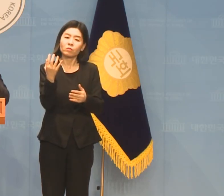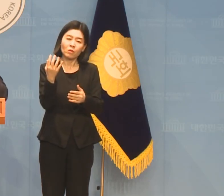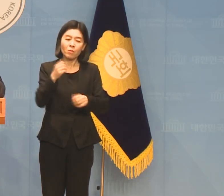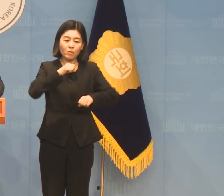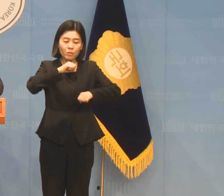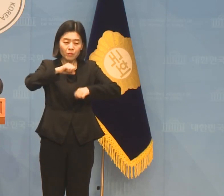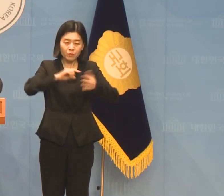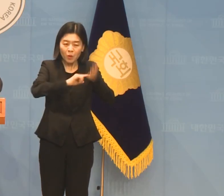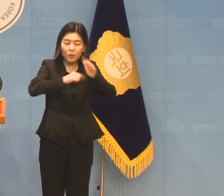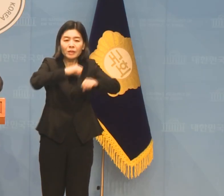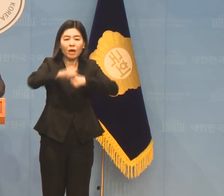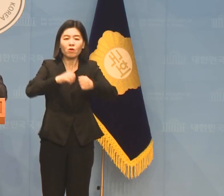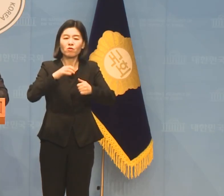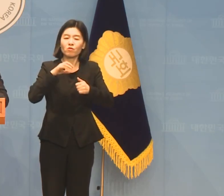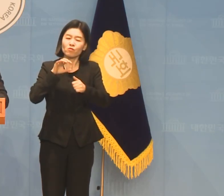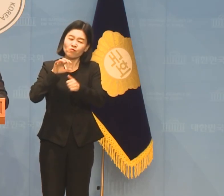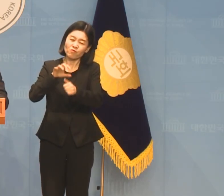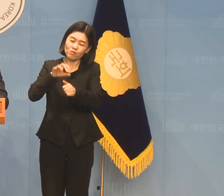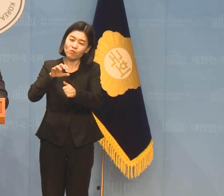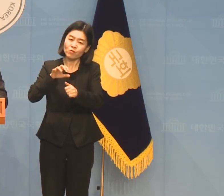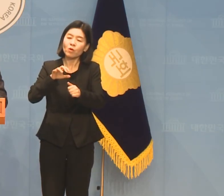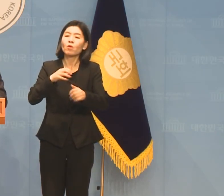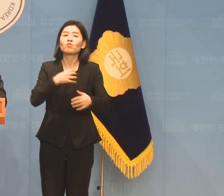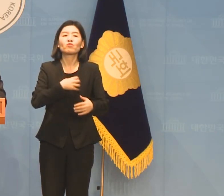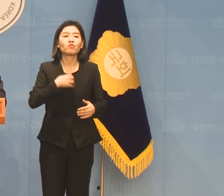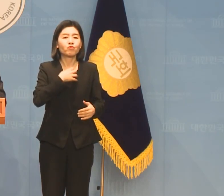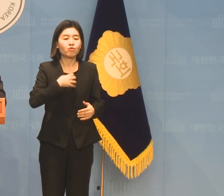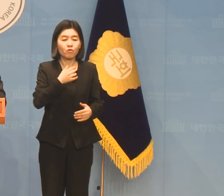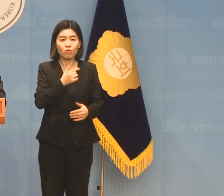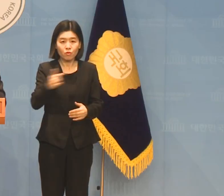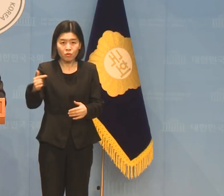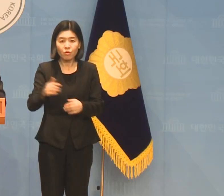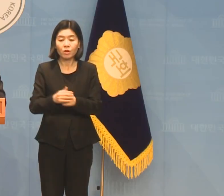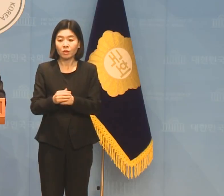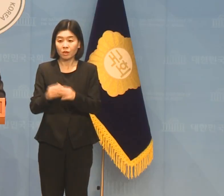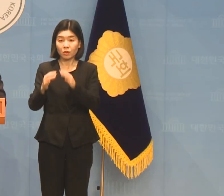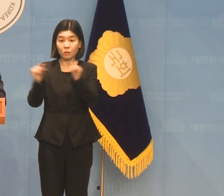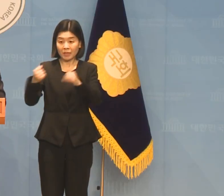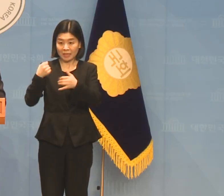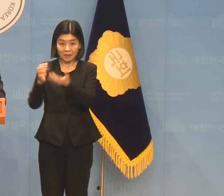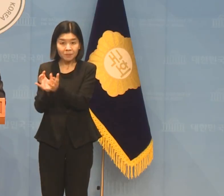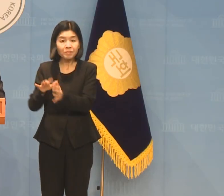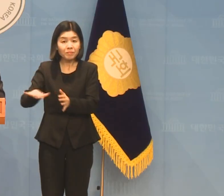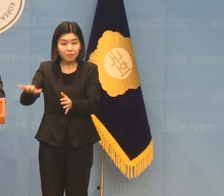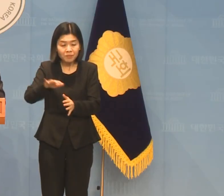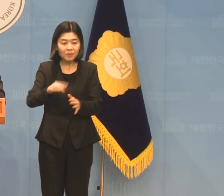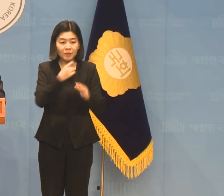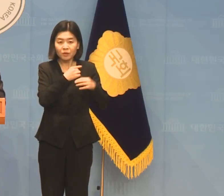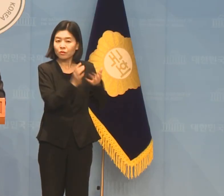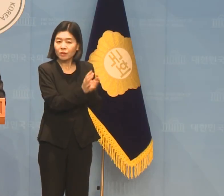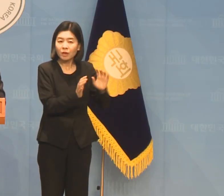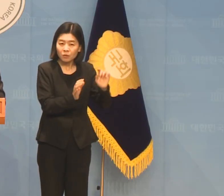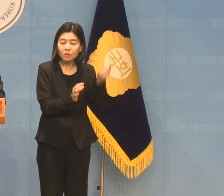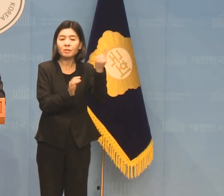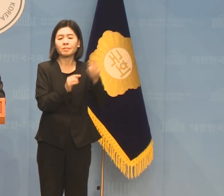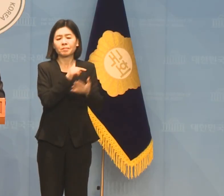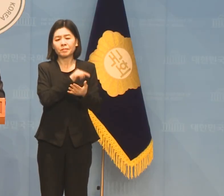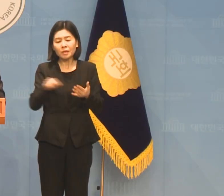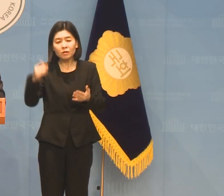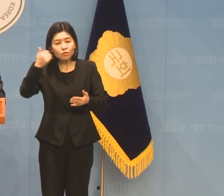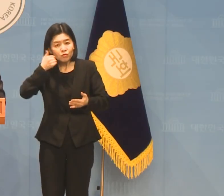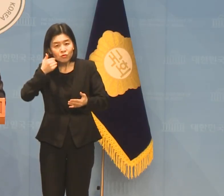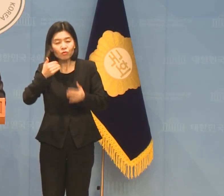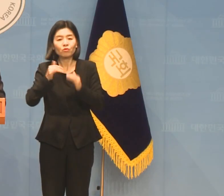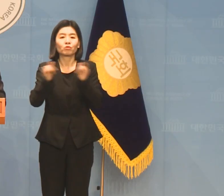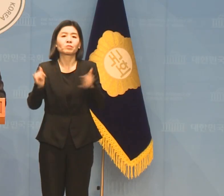있습니다. 이에 국민의힘은 앞으로 민주당으로부터 부당한 피해를 입는 국민들이